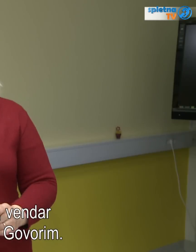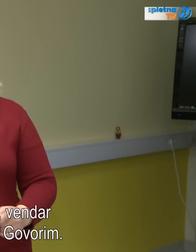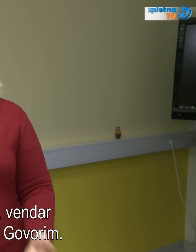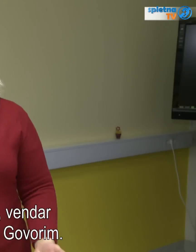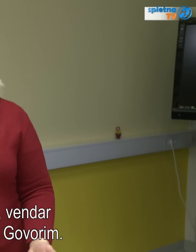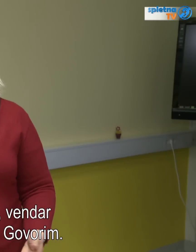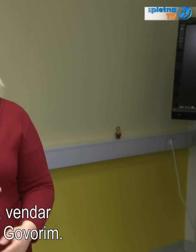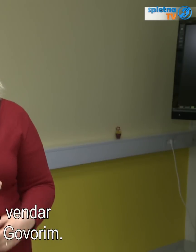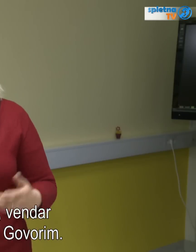Govorim.